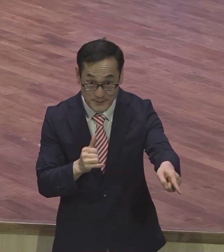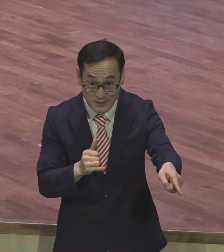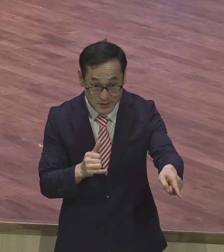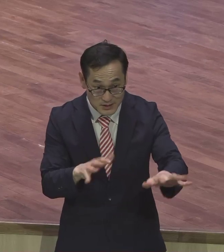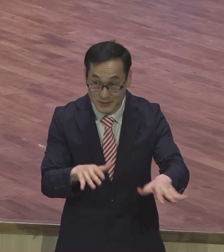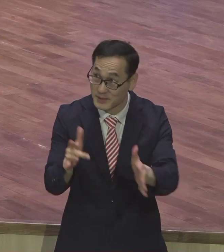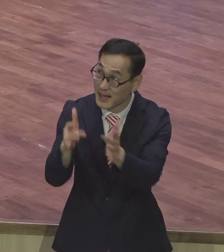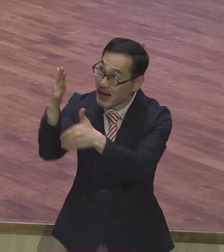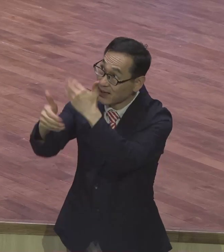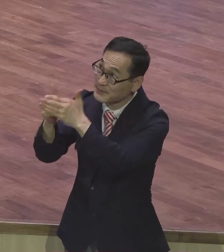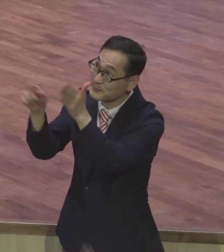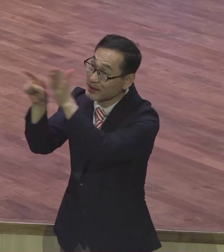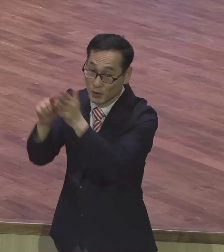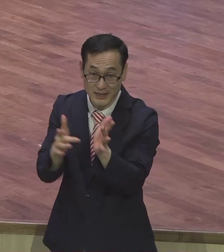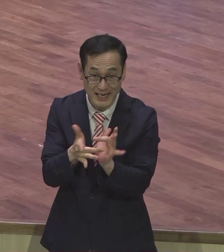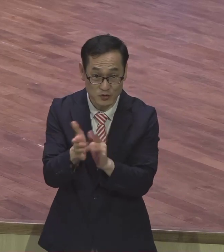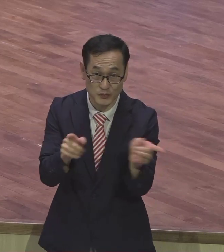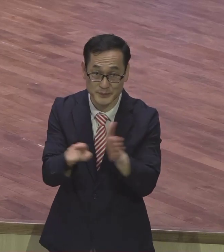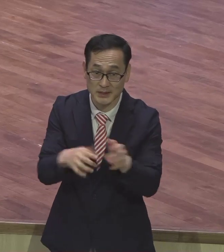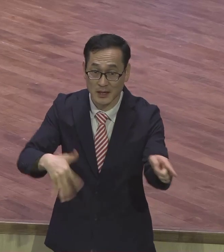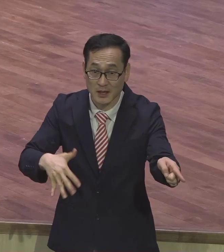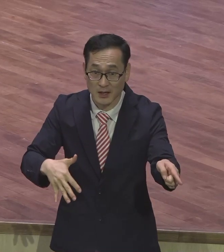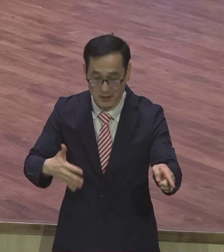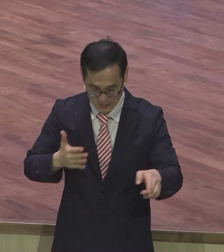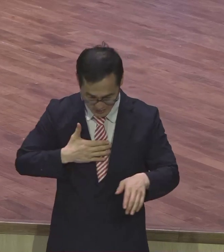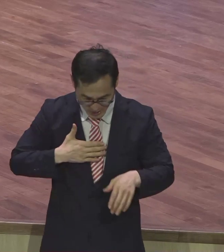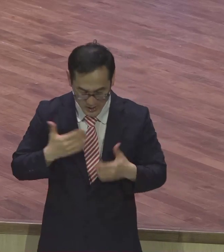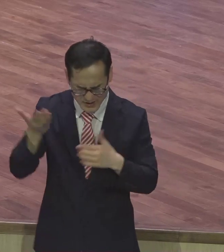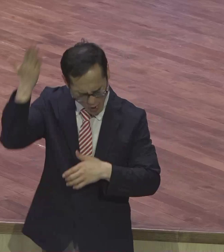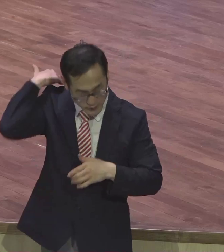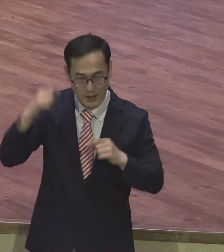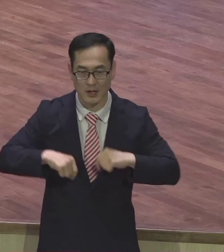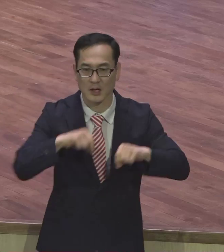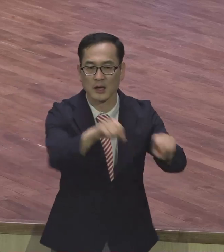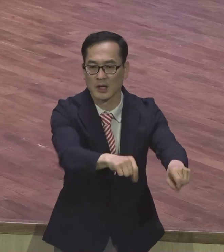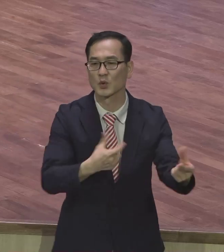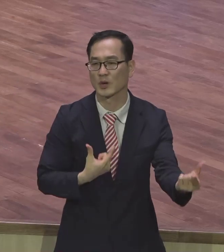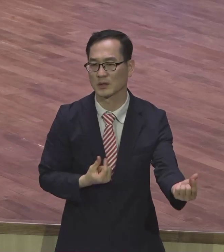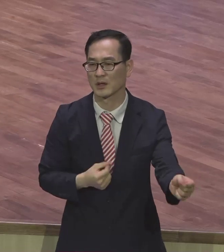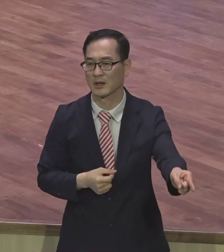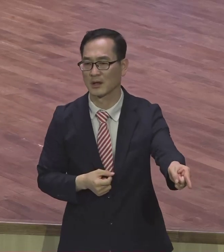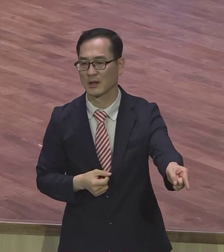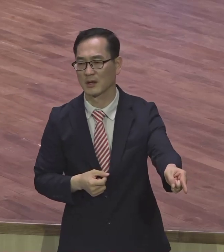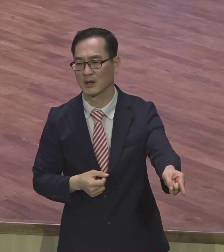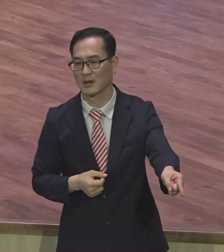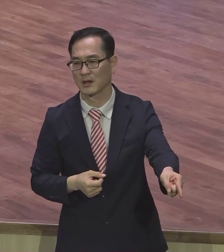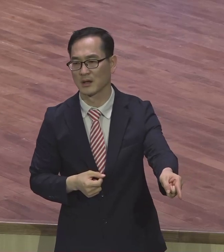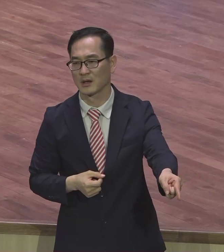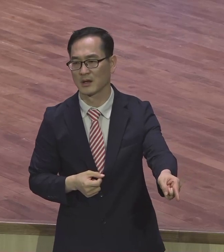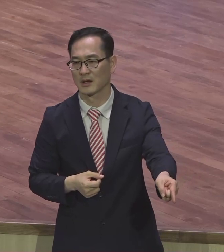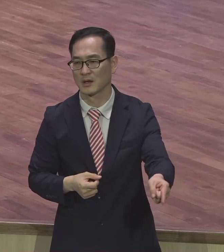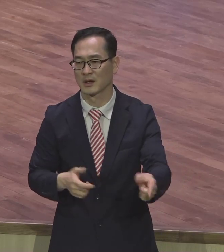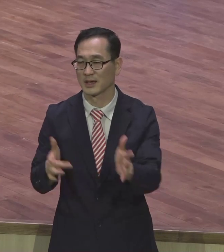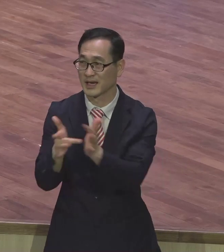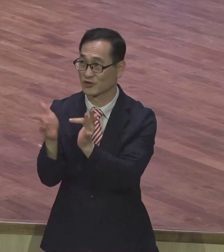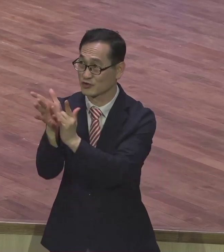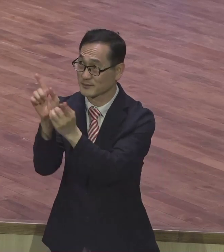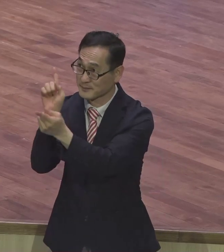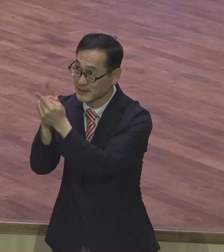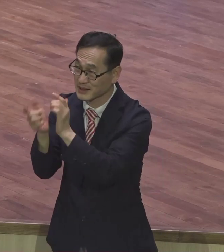그대로 구원받지 못했을 때 예수 그리스도 만나지 못했을 때 유대교에 있을 때 하는 모습 그대로